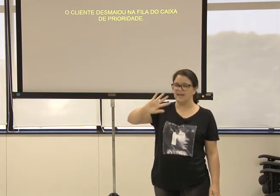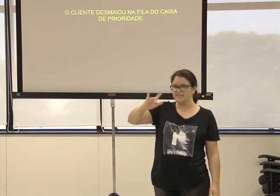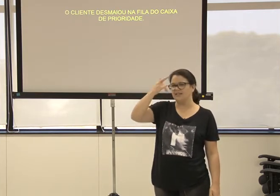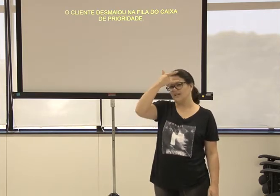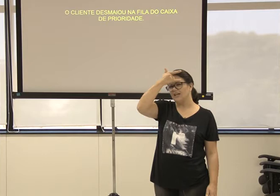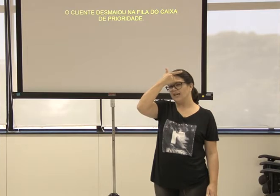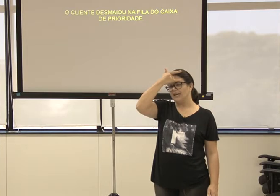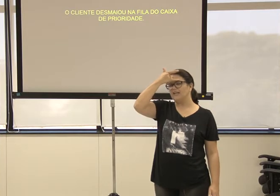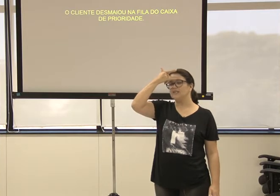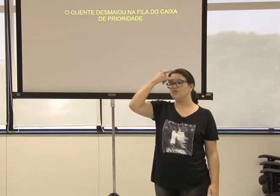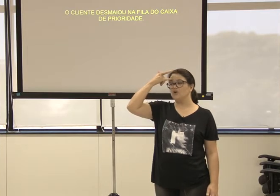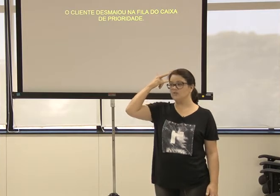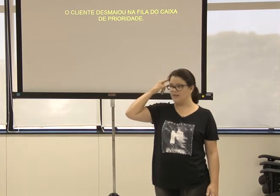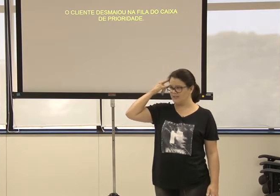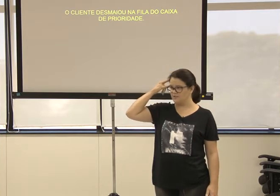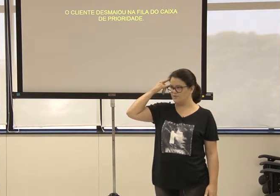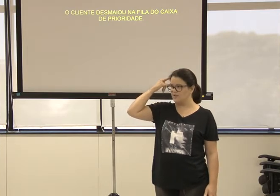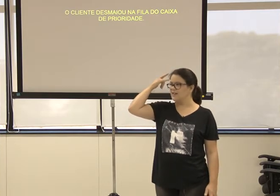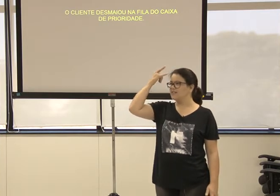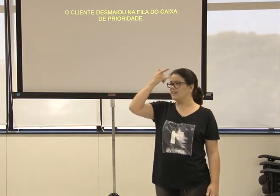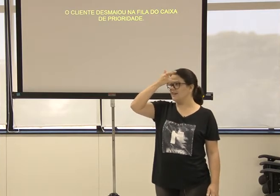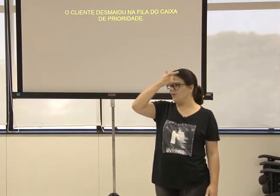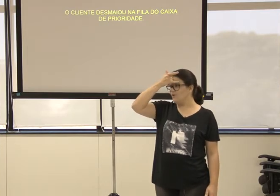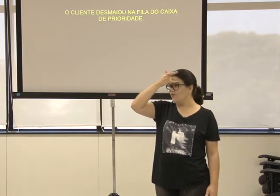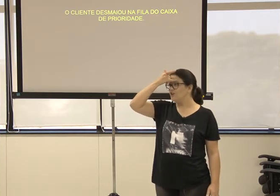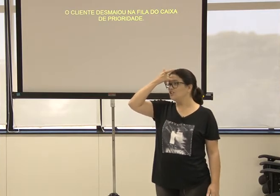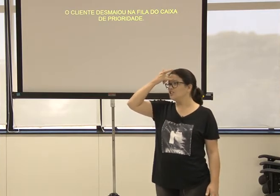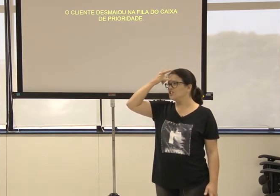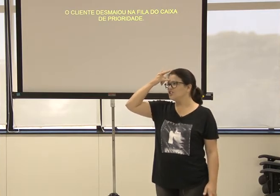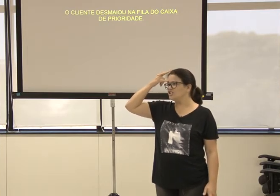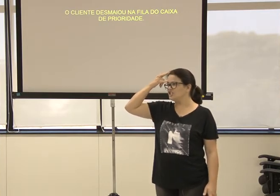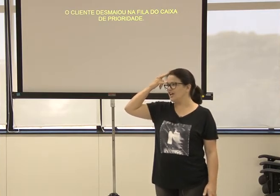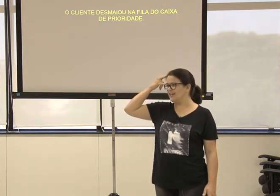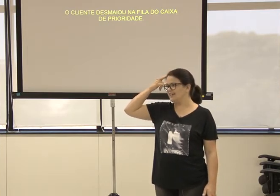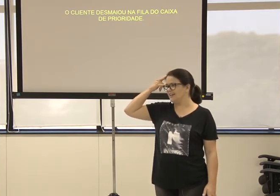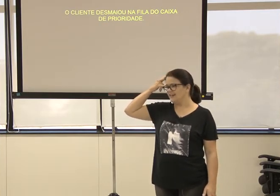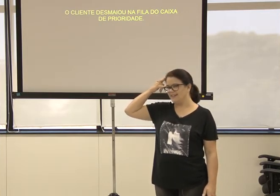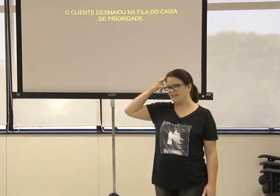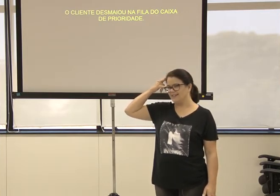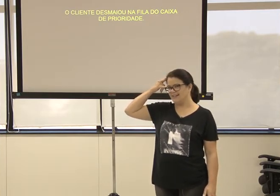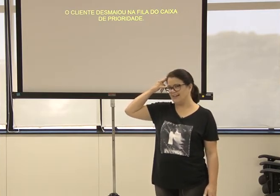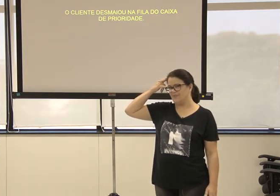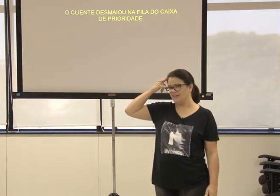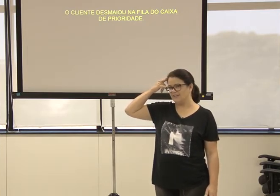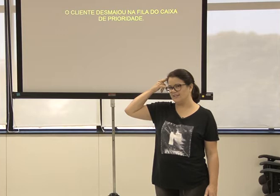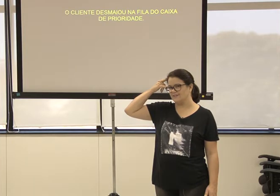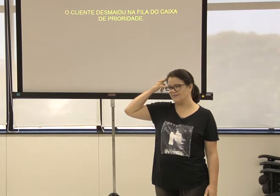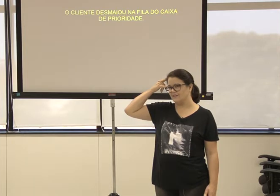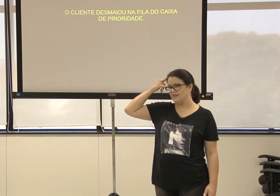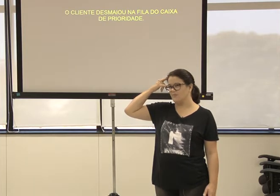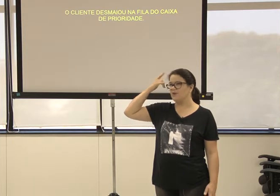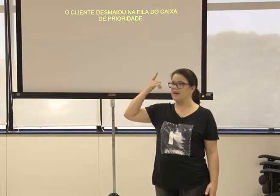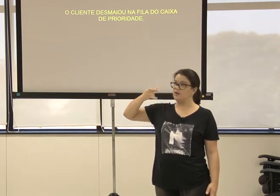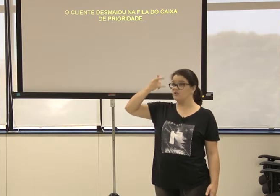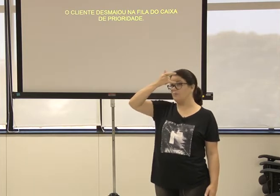assim. Ganancioso é isso. Seria o cheque na cabeça. Porque eu só